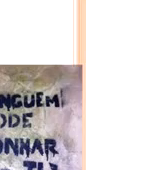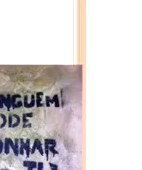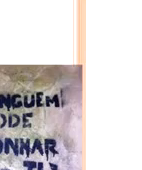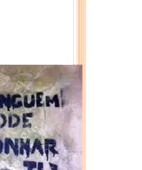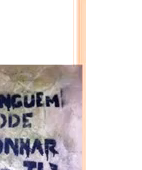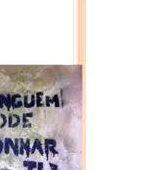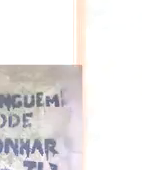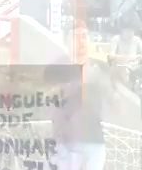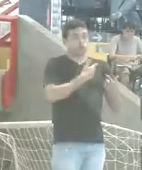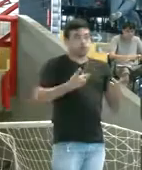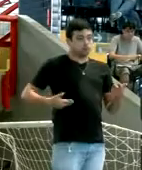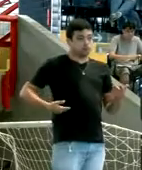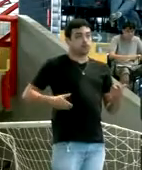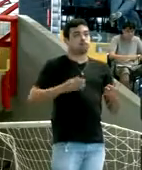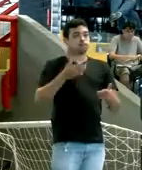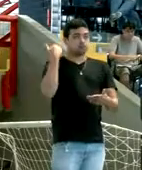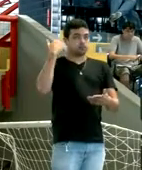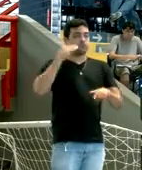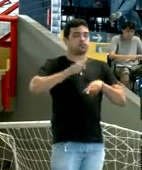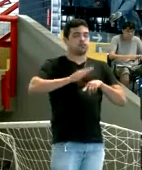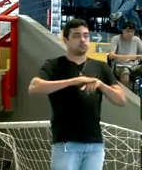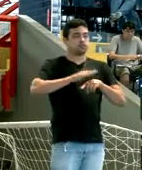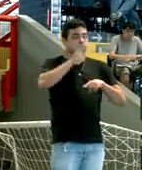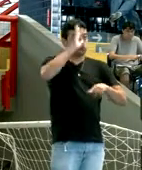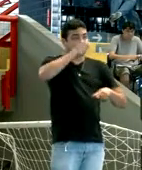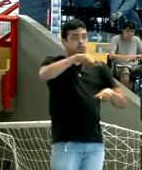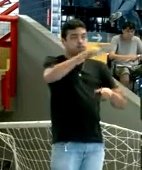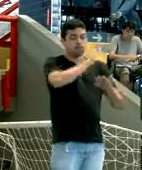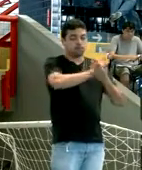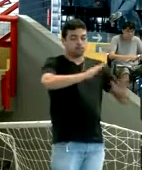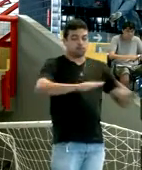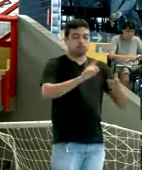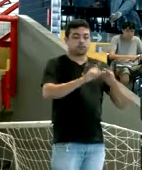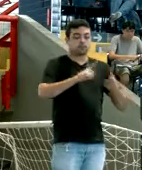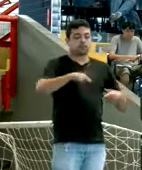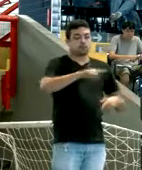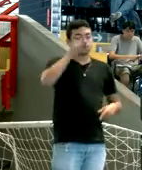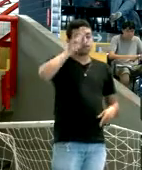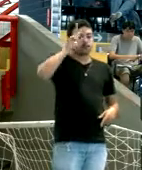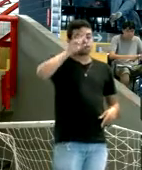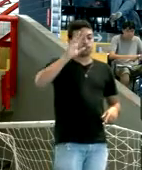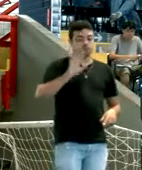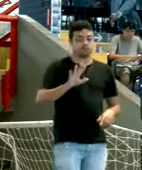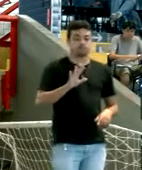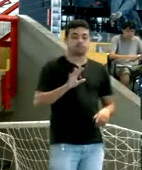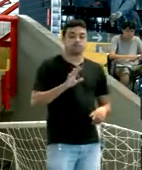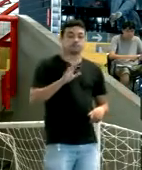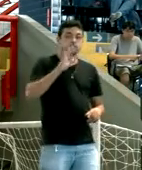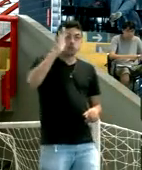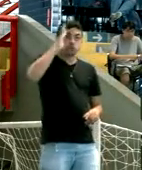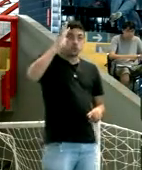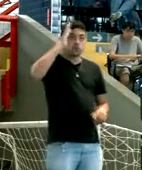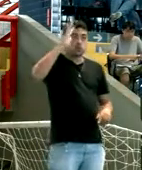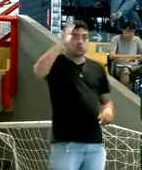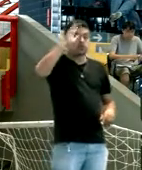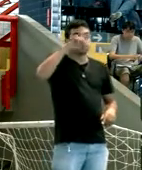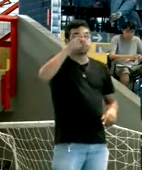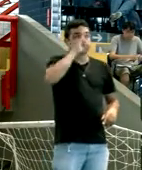Muitos governos infelizmente fizeram isso. Agora a gente tem que lembrar uma coisa: sonhar é